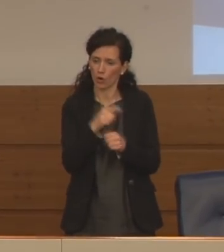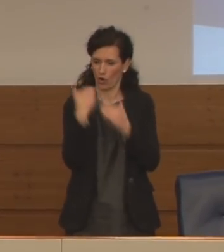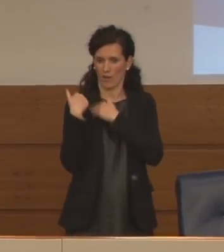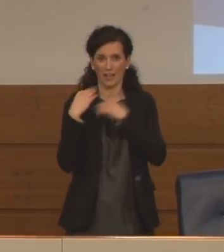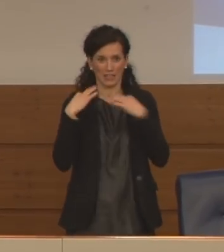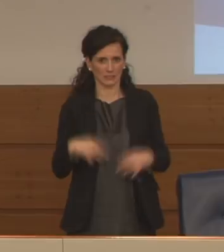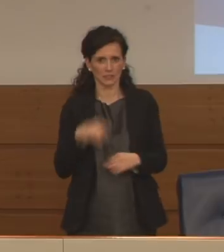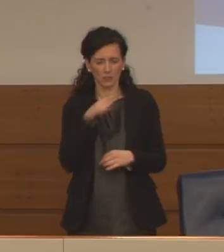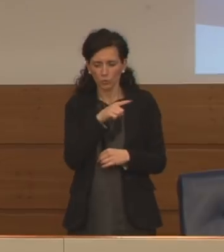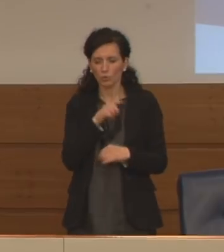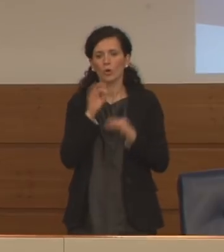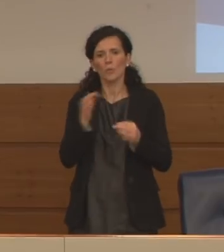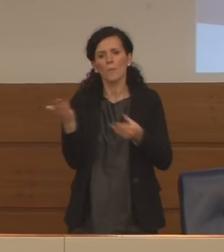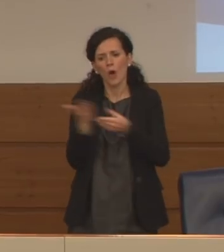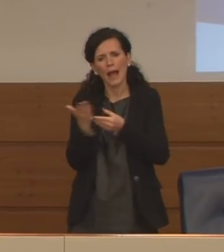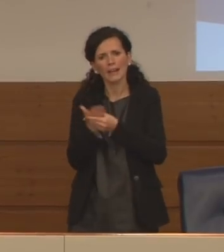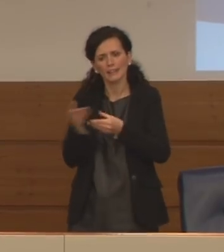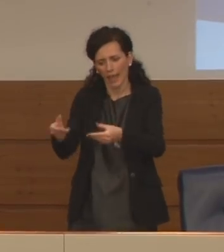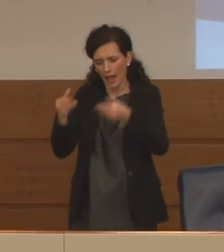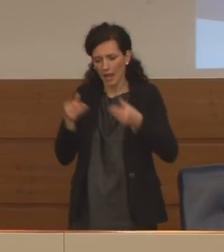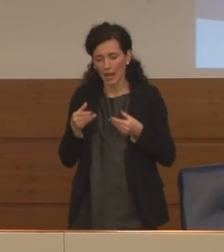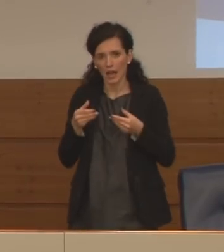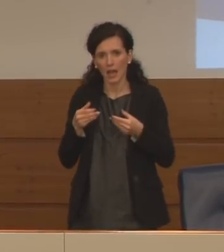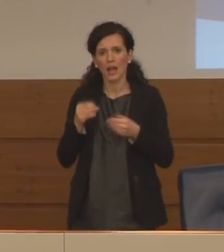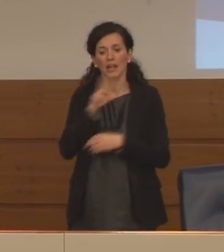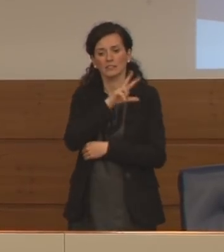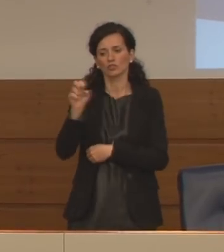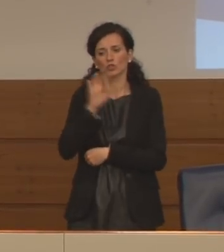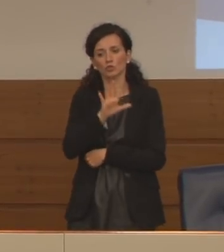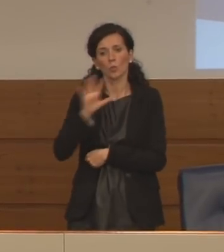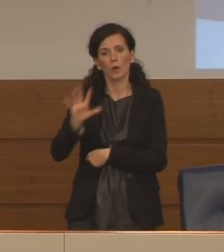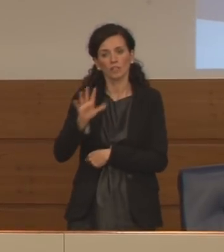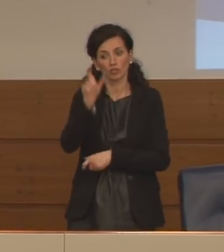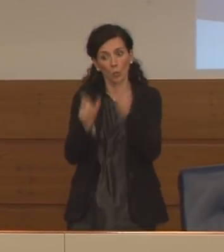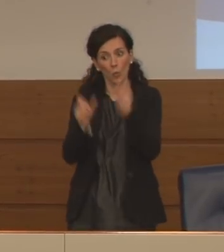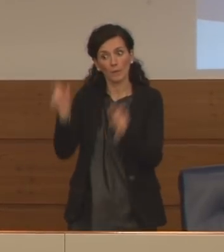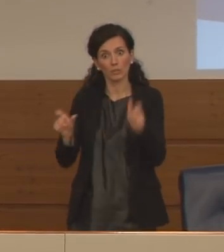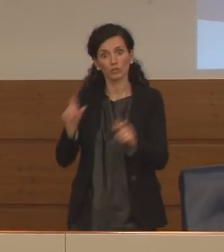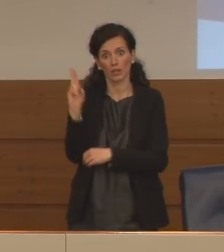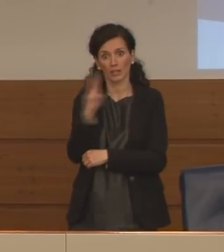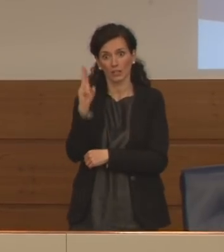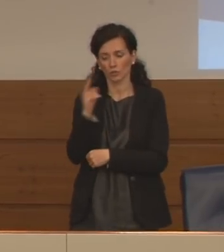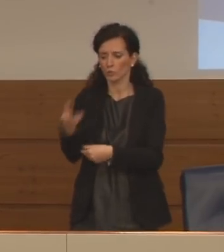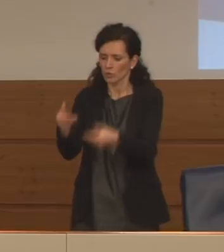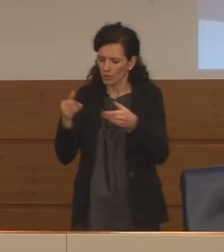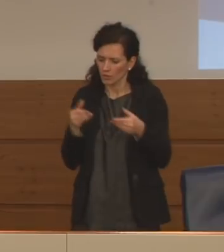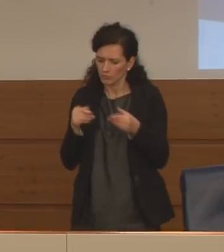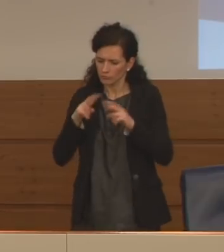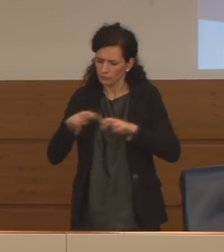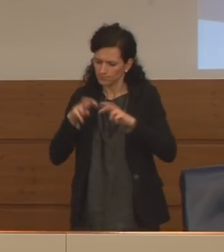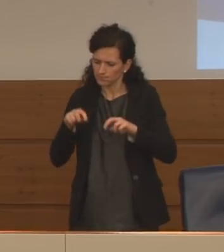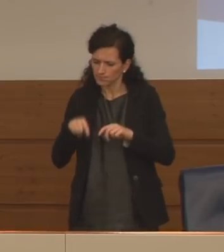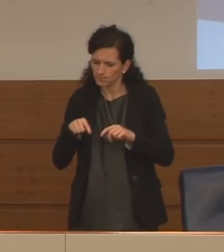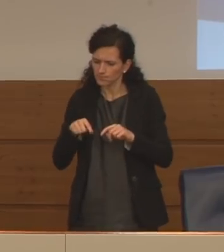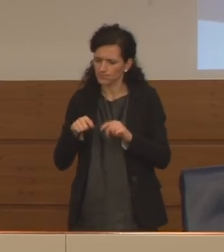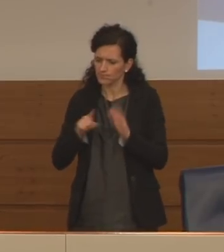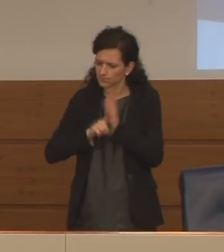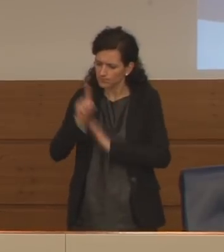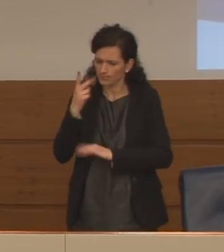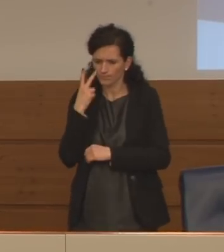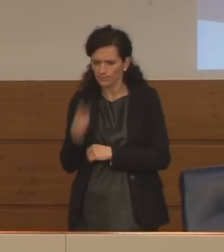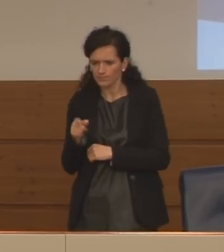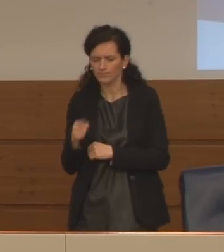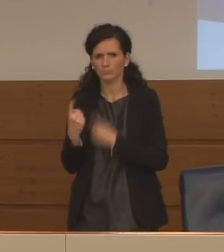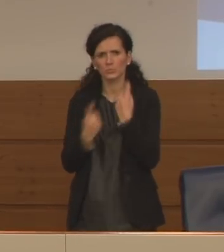le cartelle dei primi 350 cinque deceduti dove si mostrano delle cose che hanno